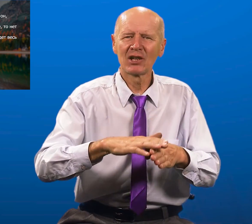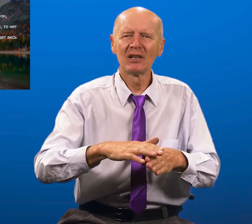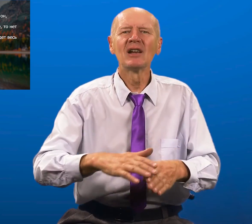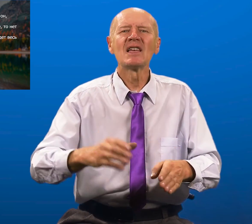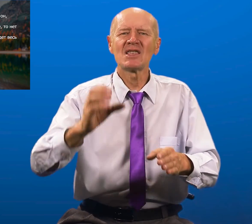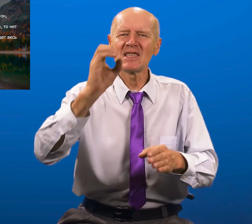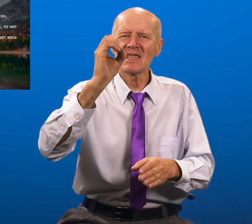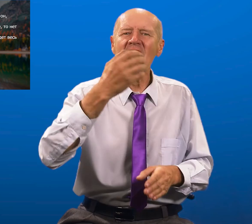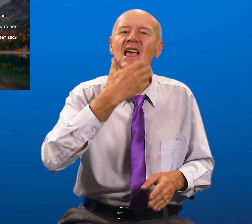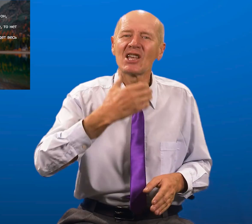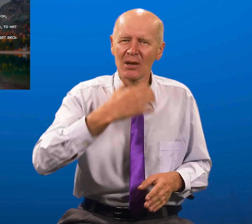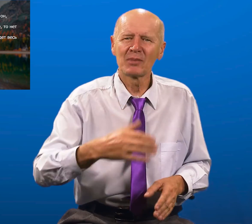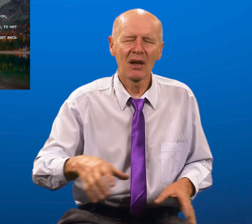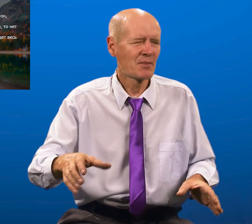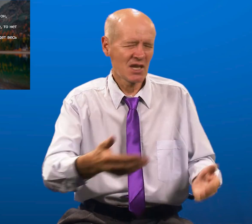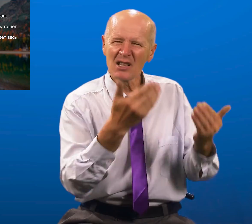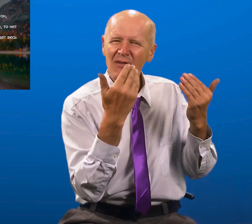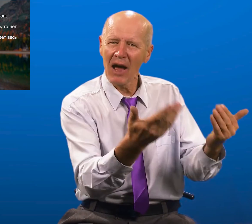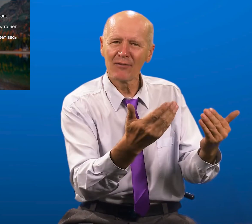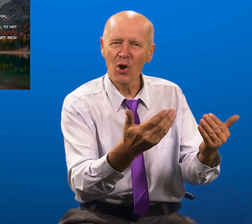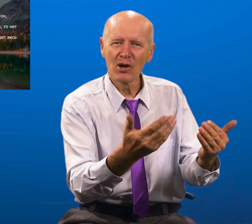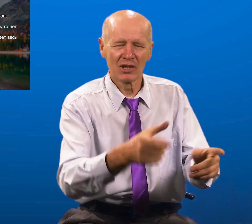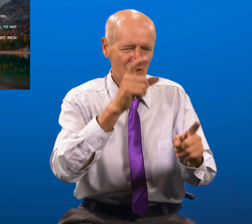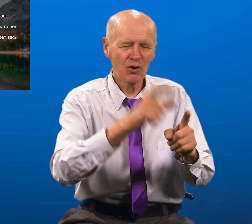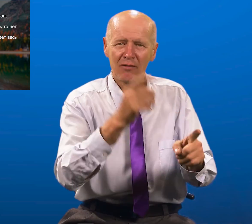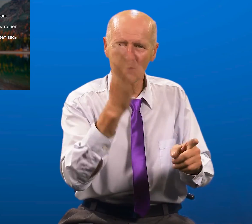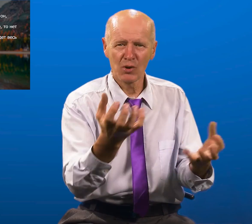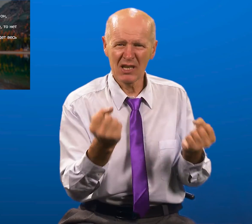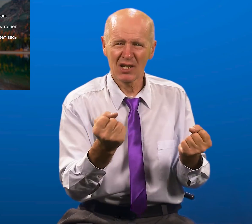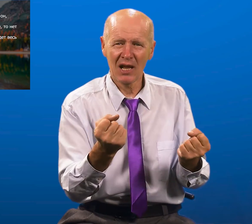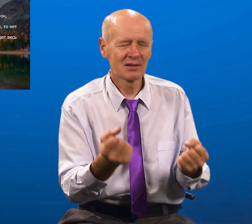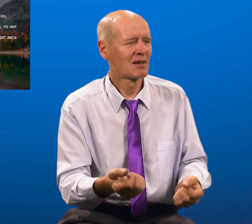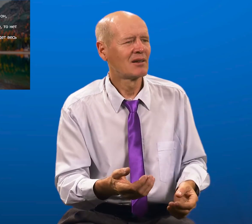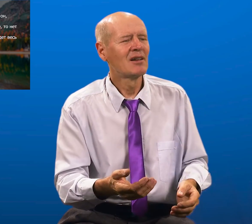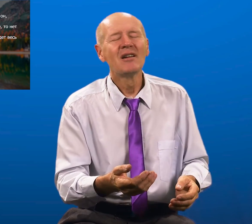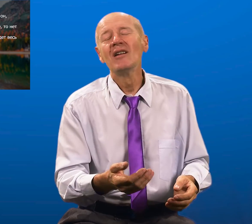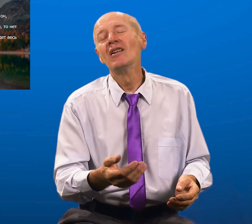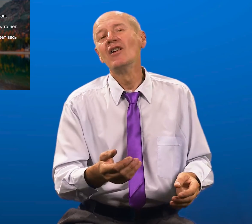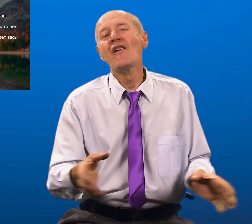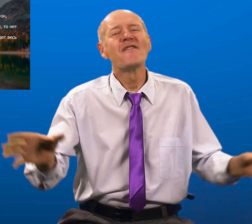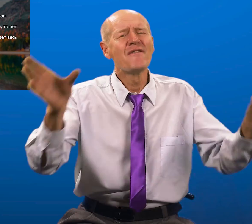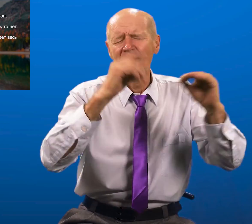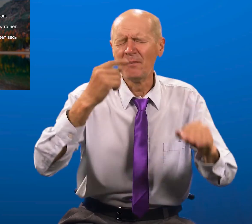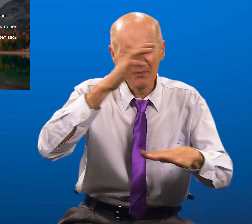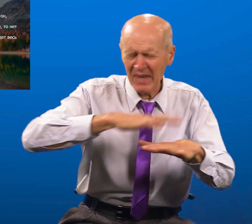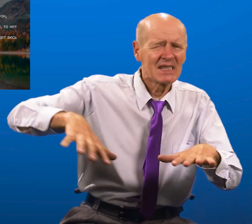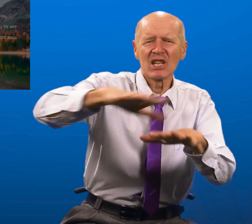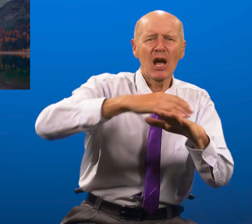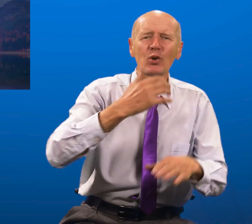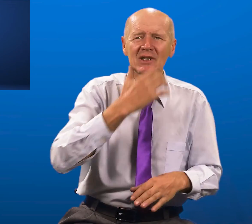моим, и твоего слова держаться будет весь народ мой. Только престолом я буду